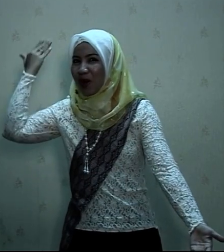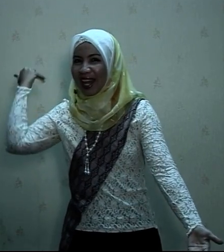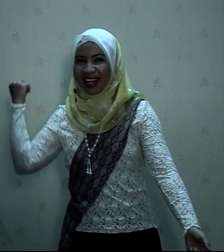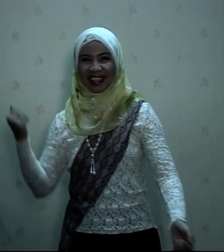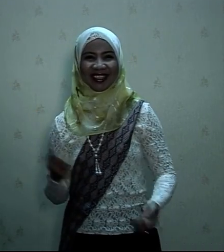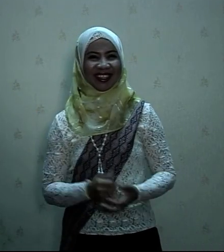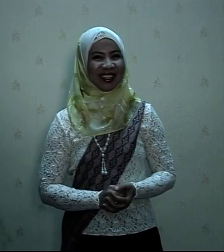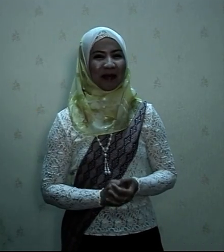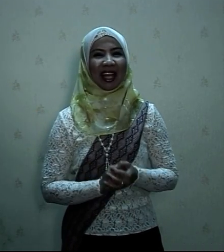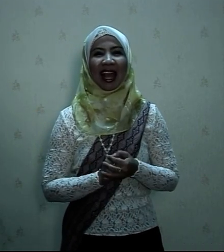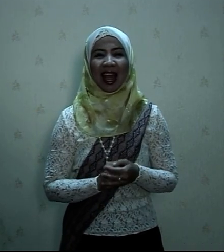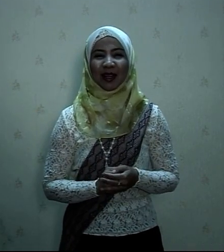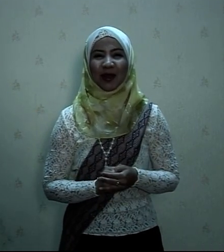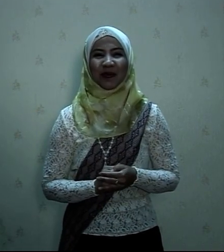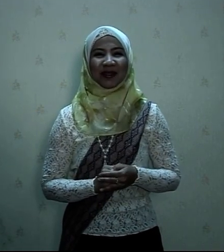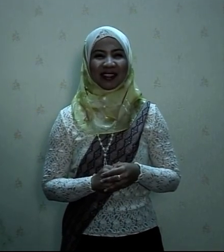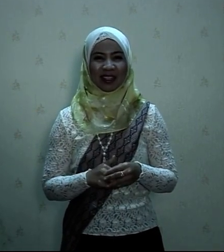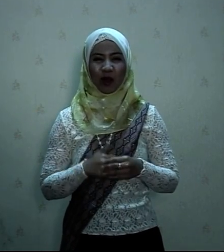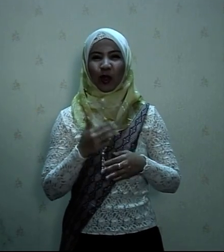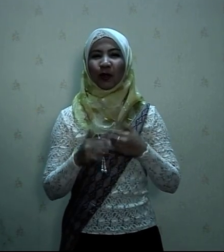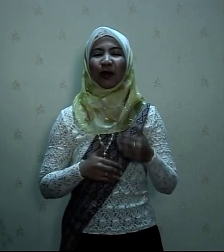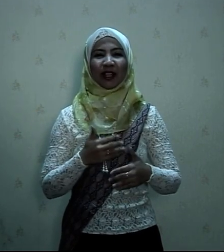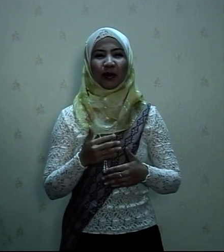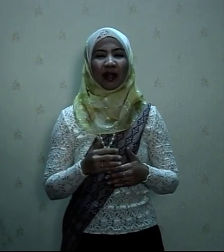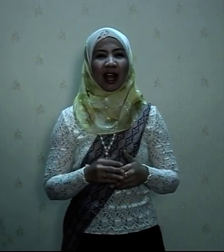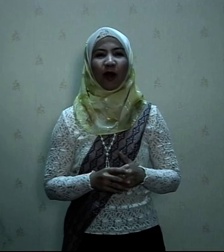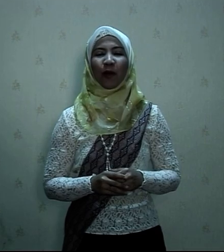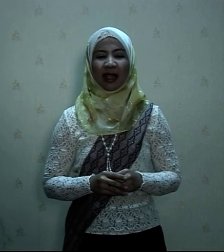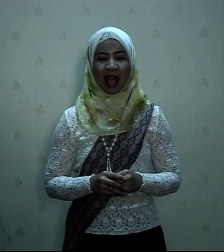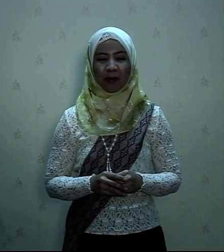รวยเป็นไงคะลองทบทวนกันดูนะคะคงไม่ยากม